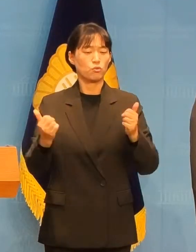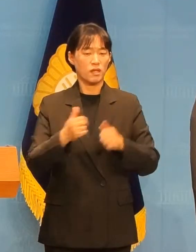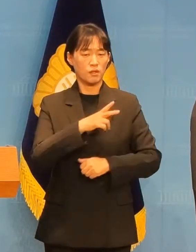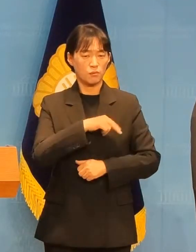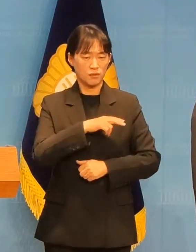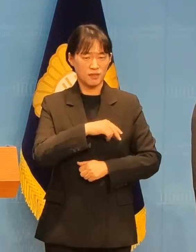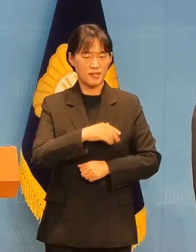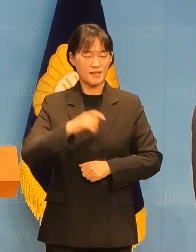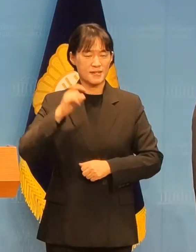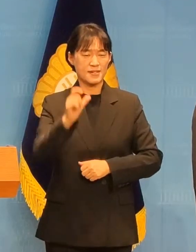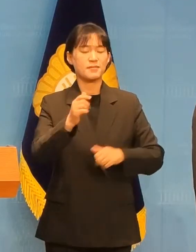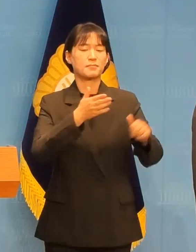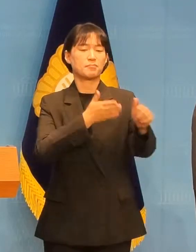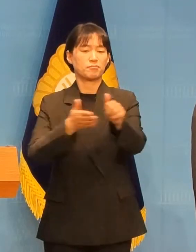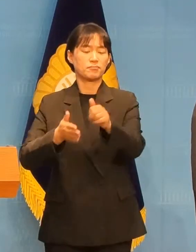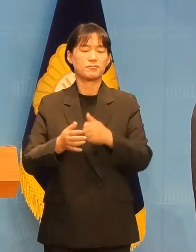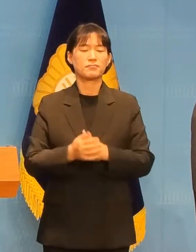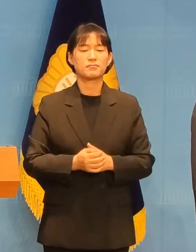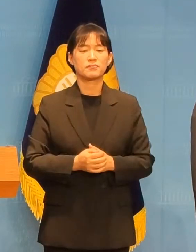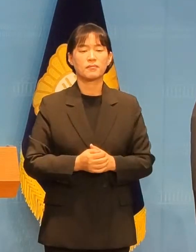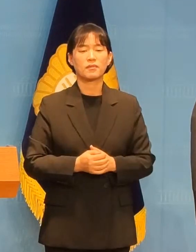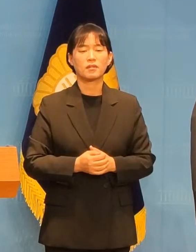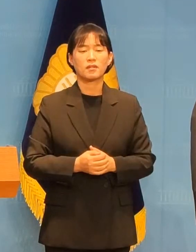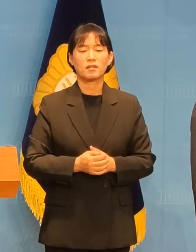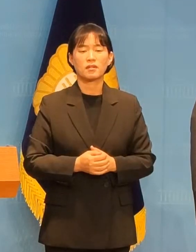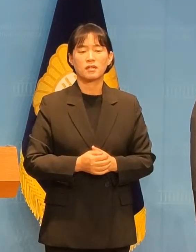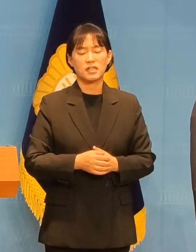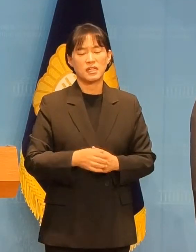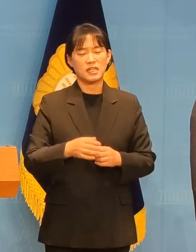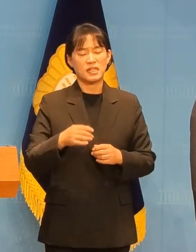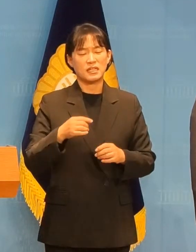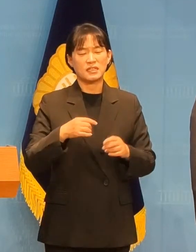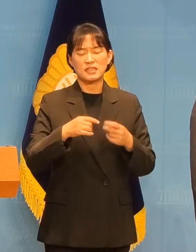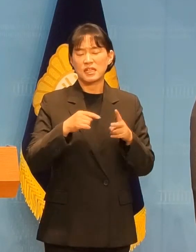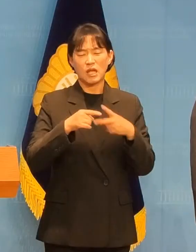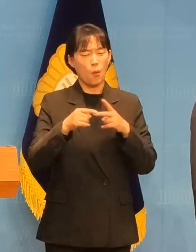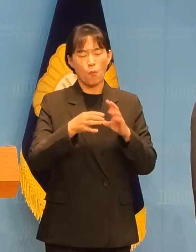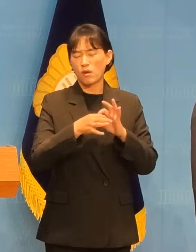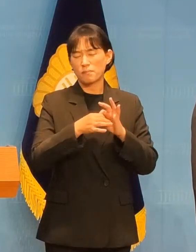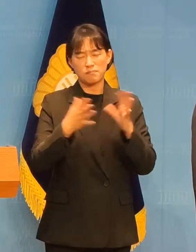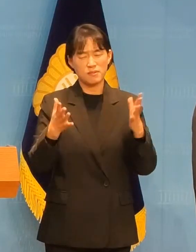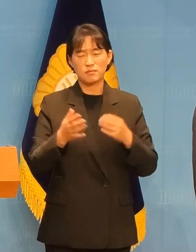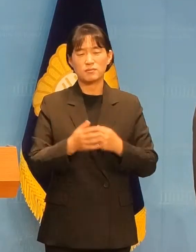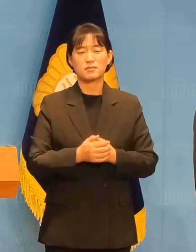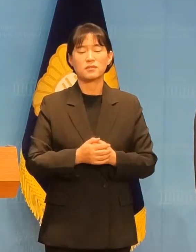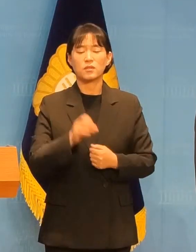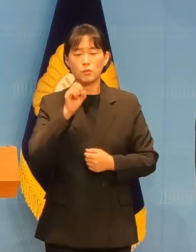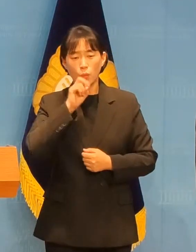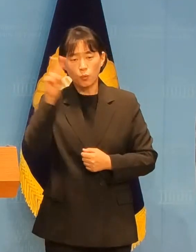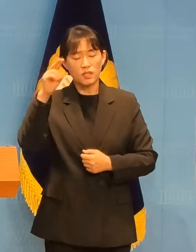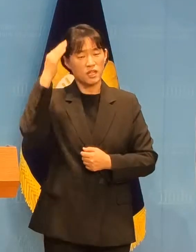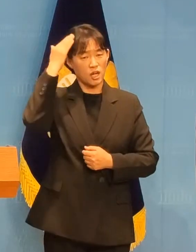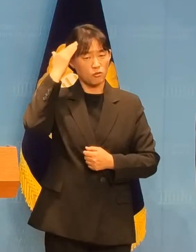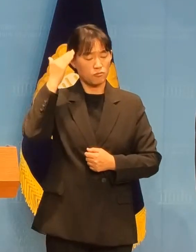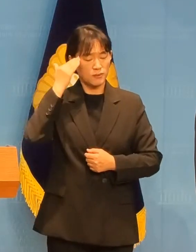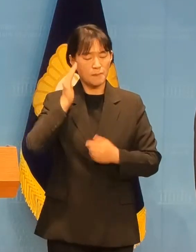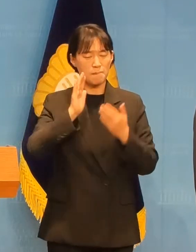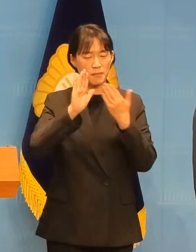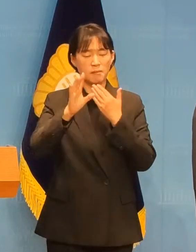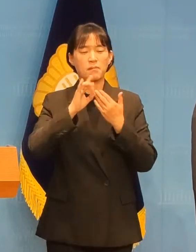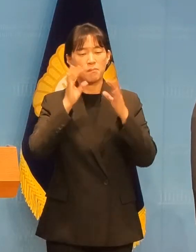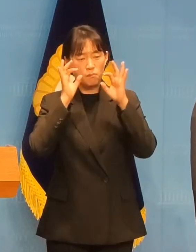강력하게 촉구합니다. 당파적 이해관계를 넘어 오직 용인과 대한민국의 미래만을